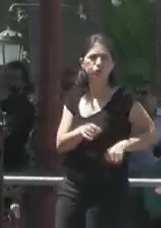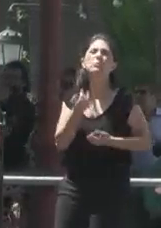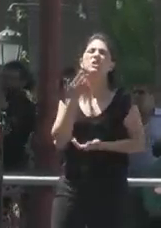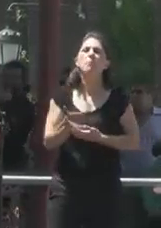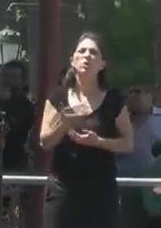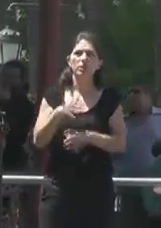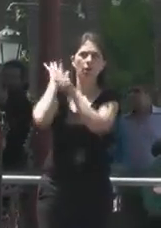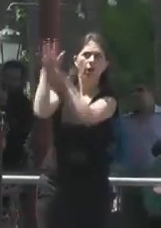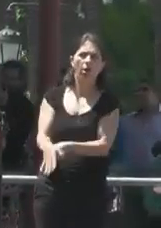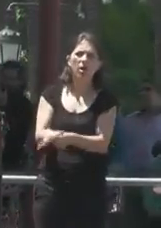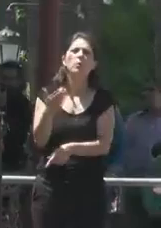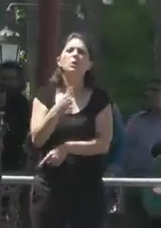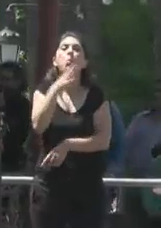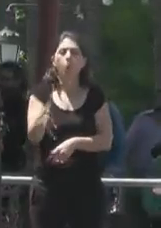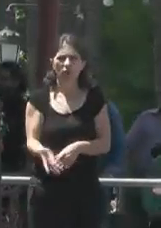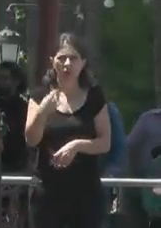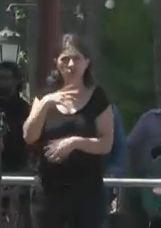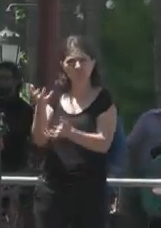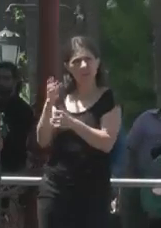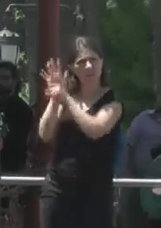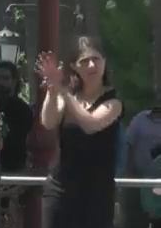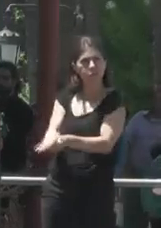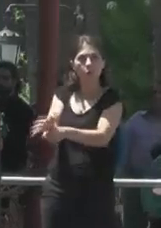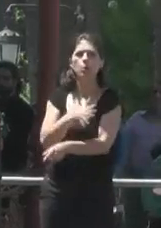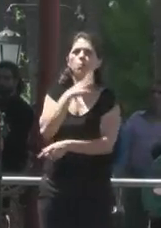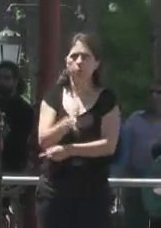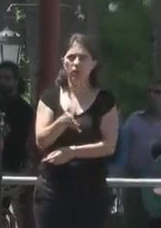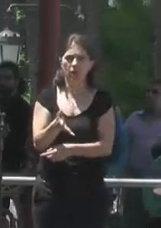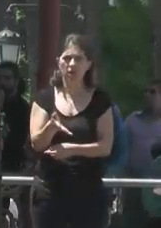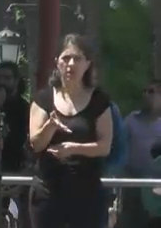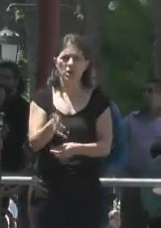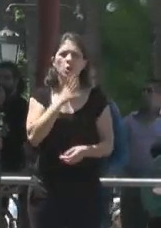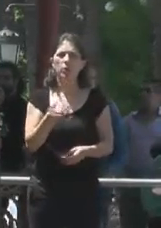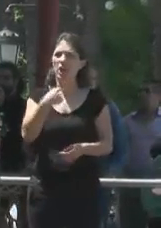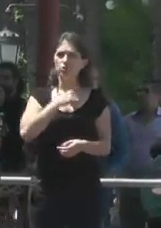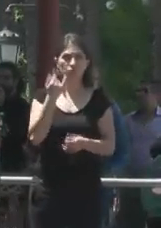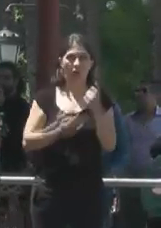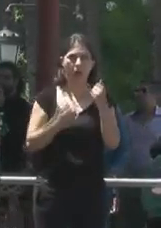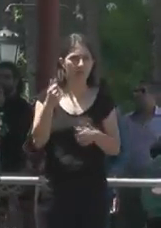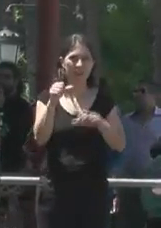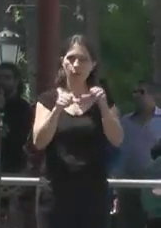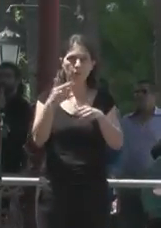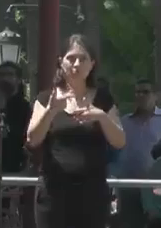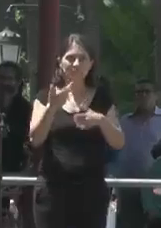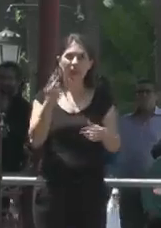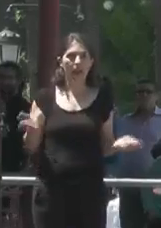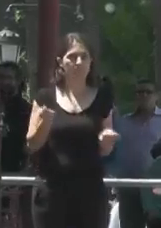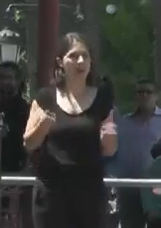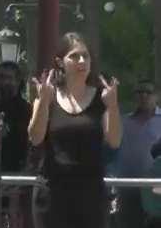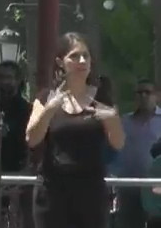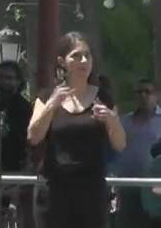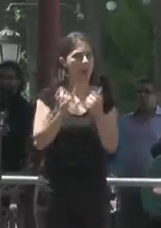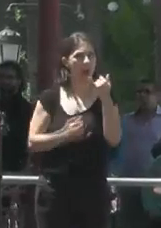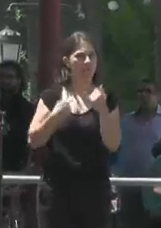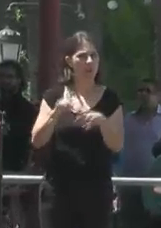importante derrotarles? ¿Por qué es tan importante ganarles? Es tan importante ganarles porque esta recta final de campaña no se está